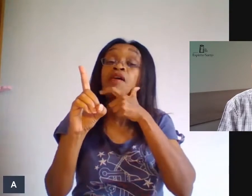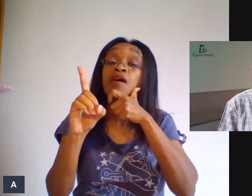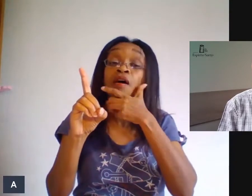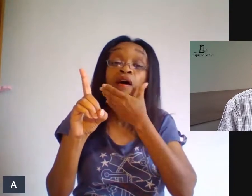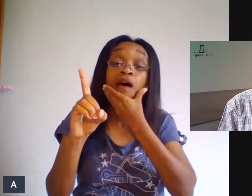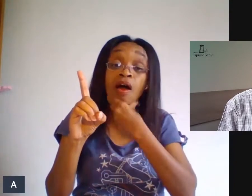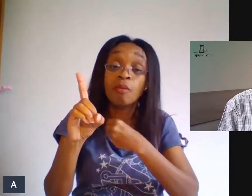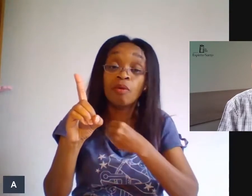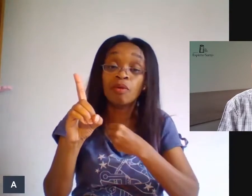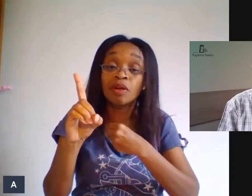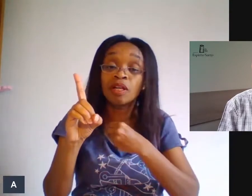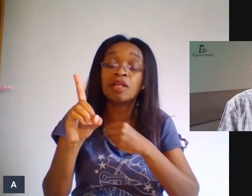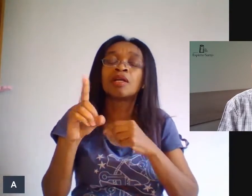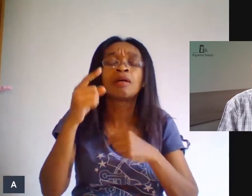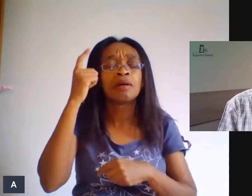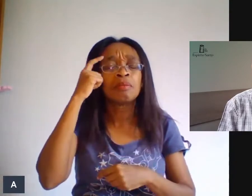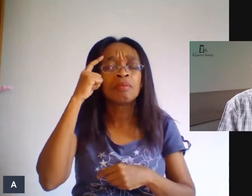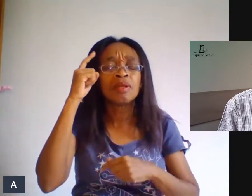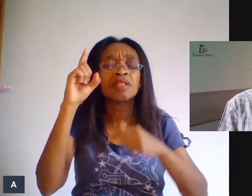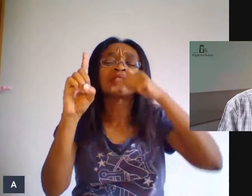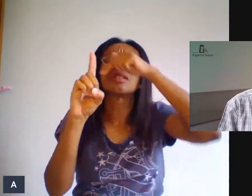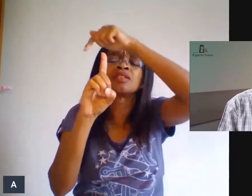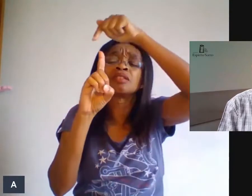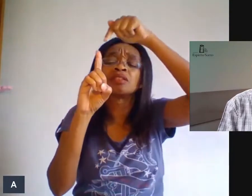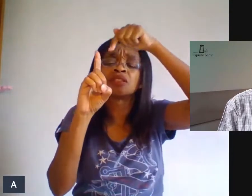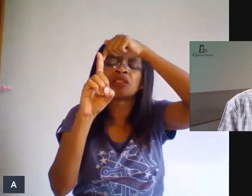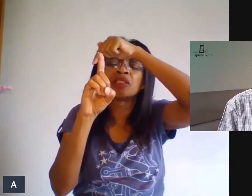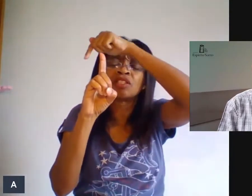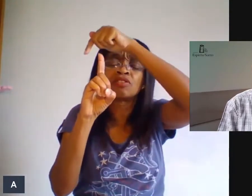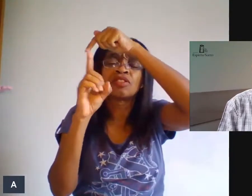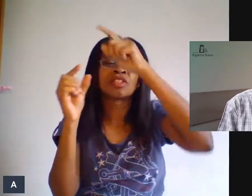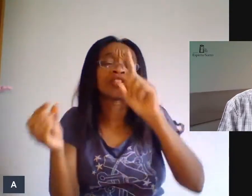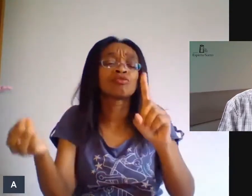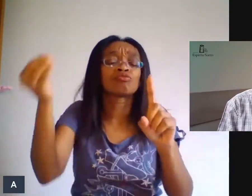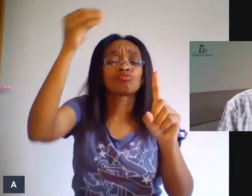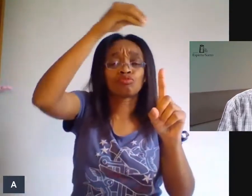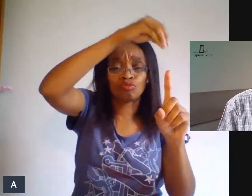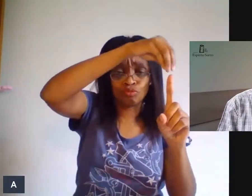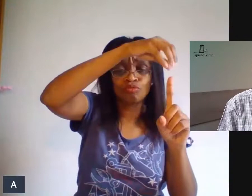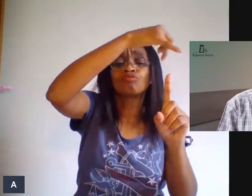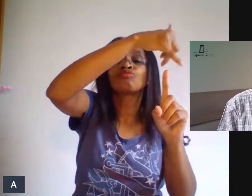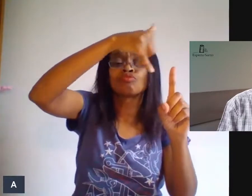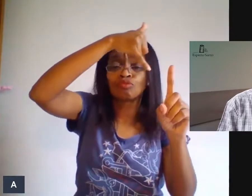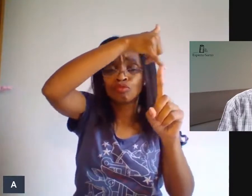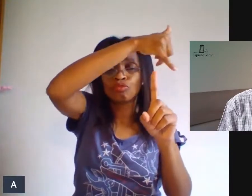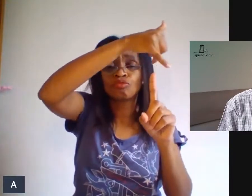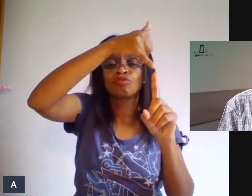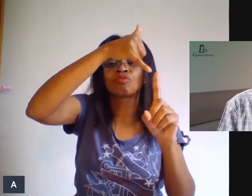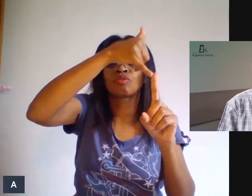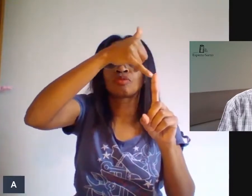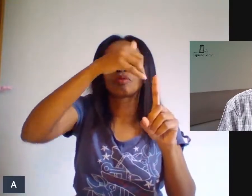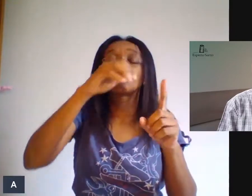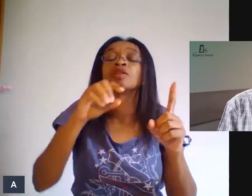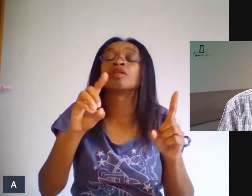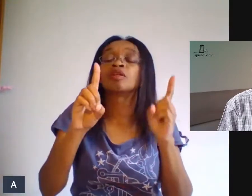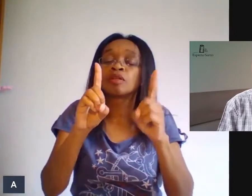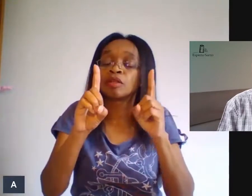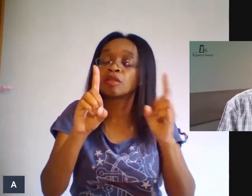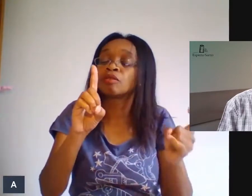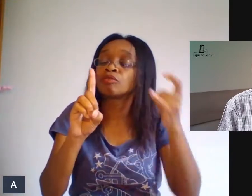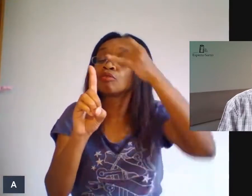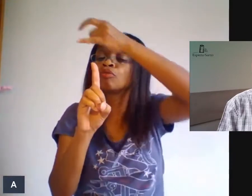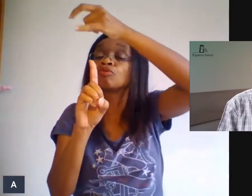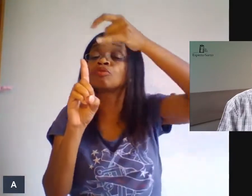que pense primeiramente em santificar o seu futuro esposo, porque somente agindo assim é que